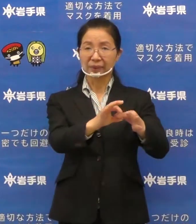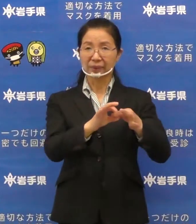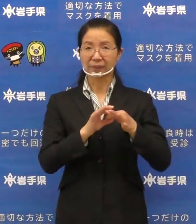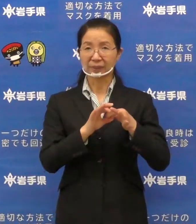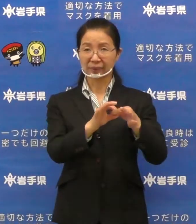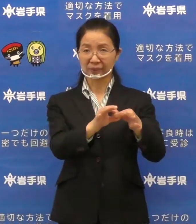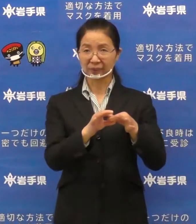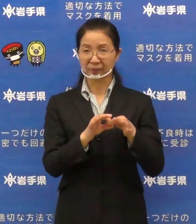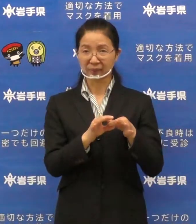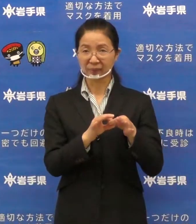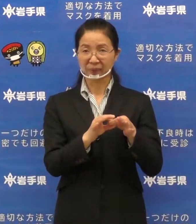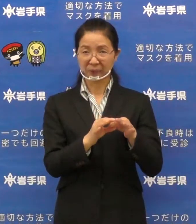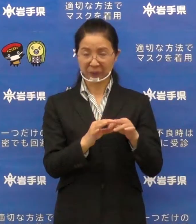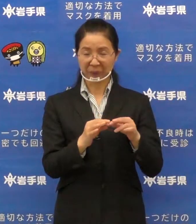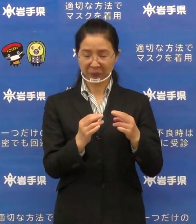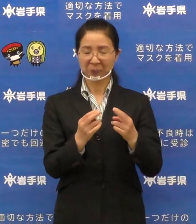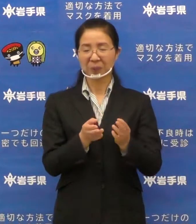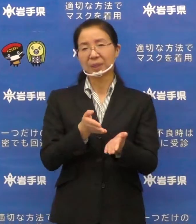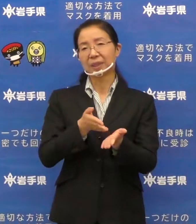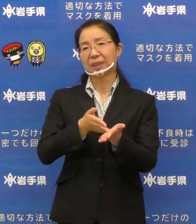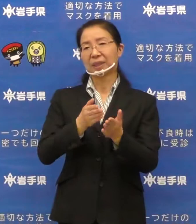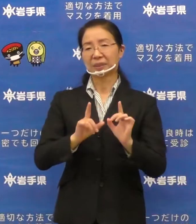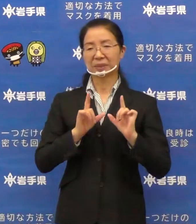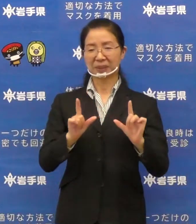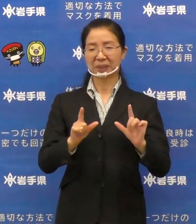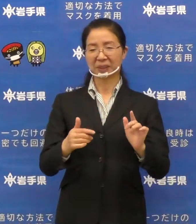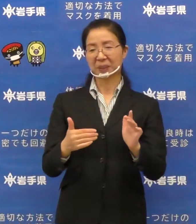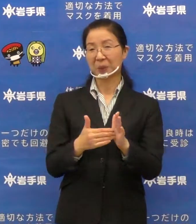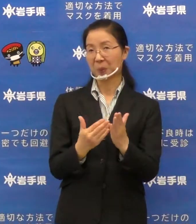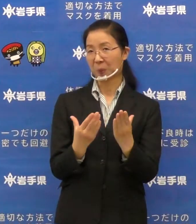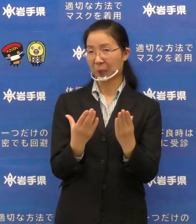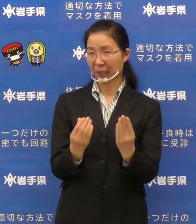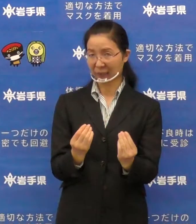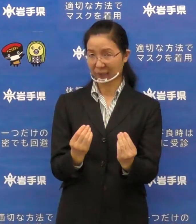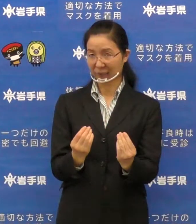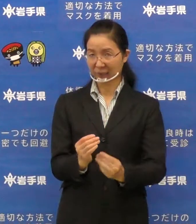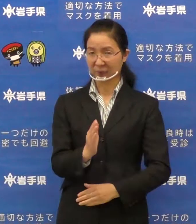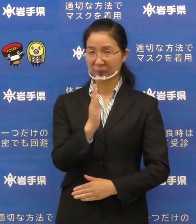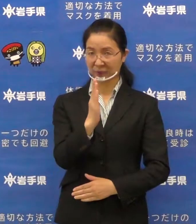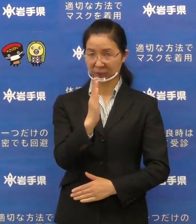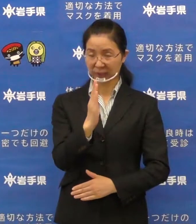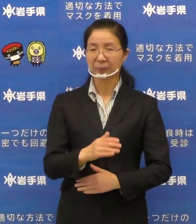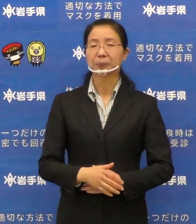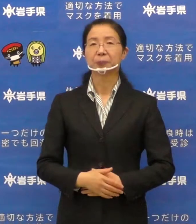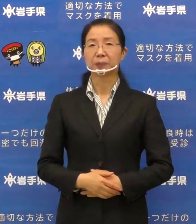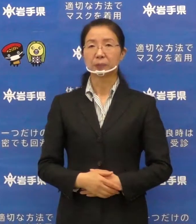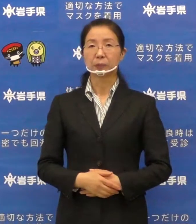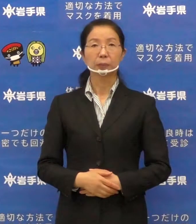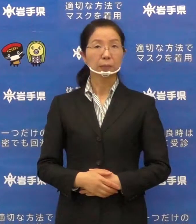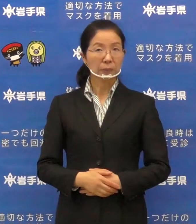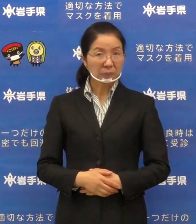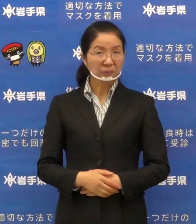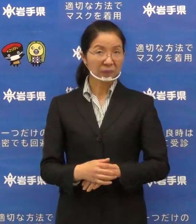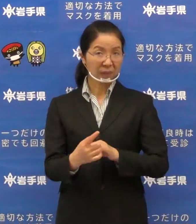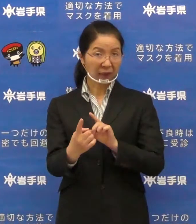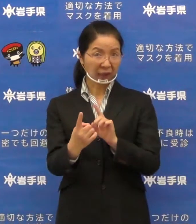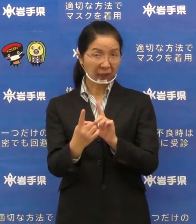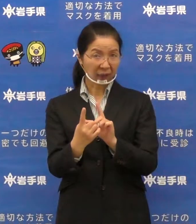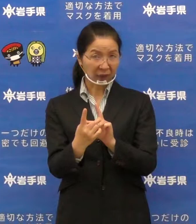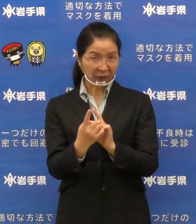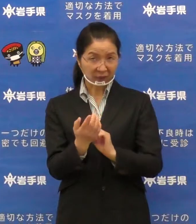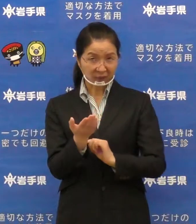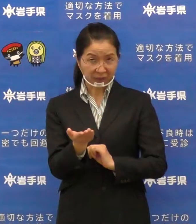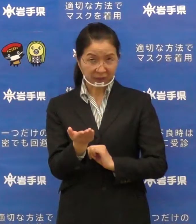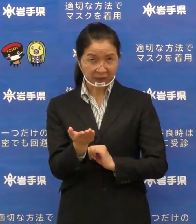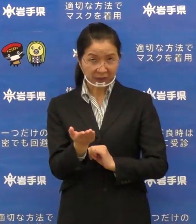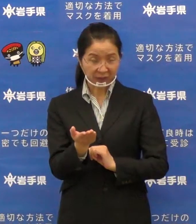の答弁にさせていただきたいと思います。 お会いになったんですか。 そこは、